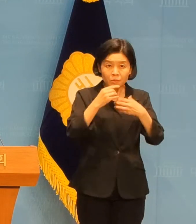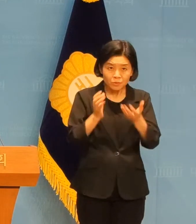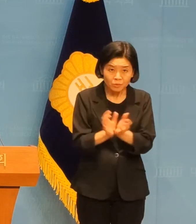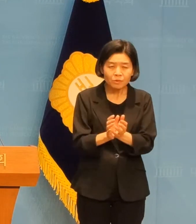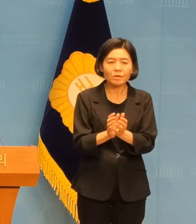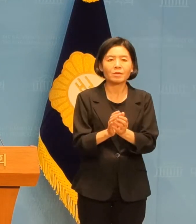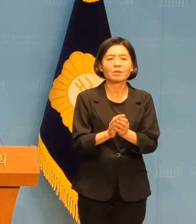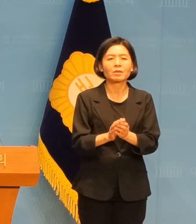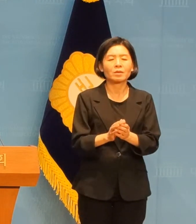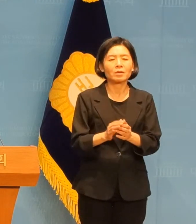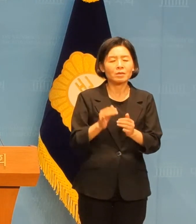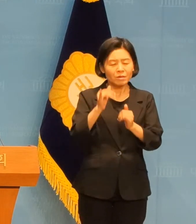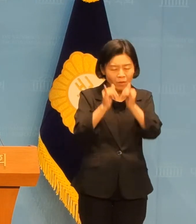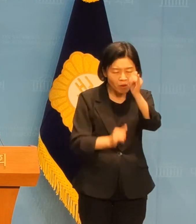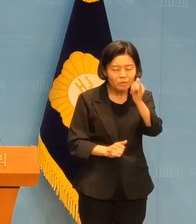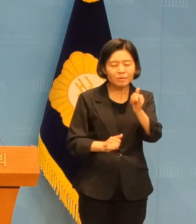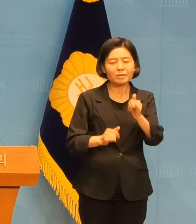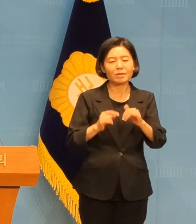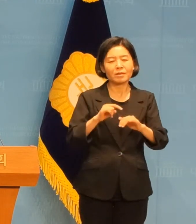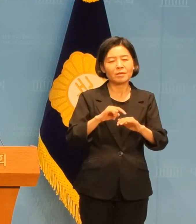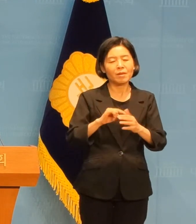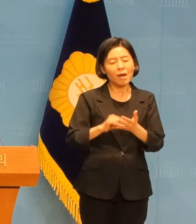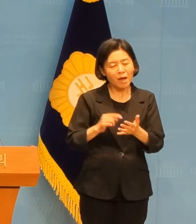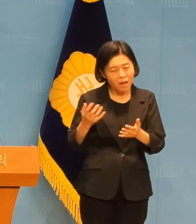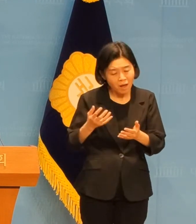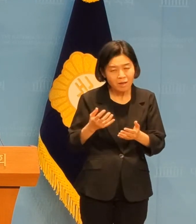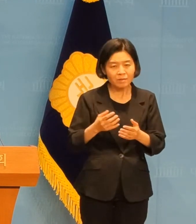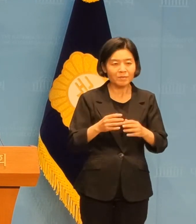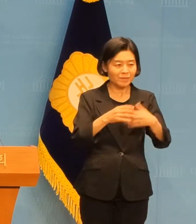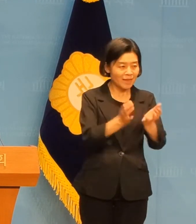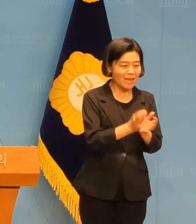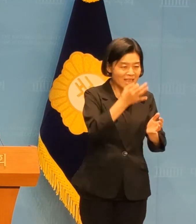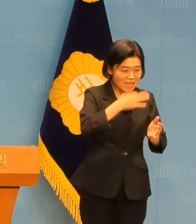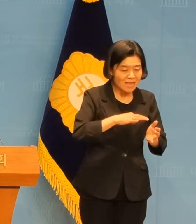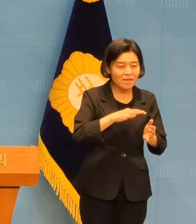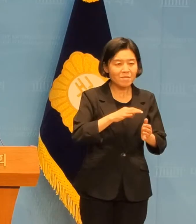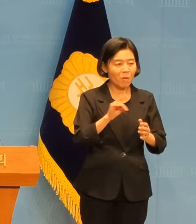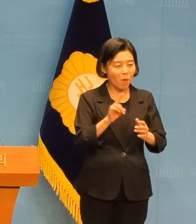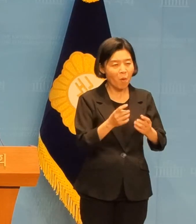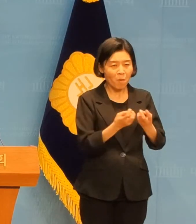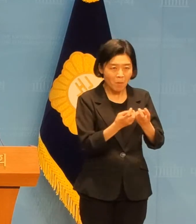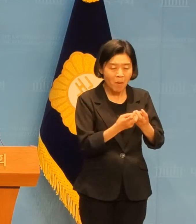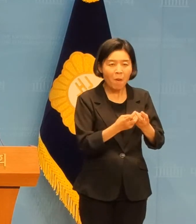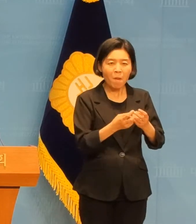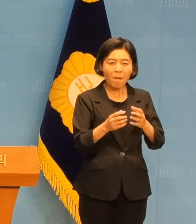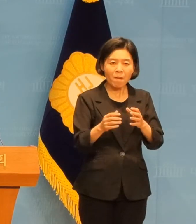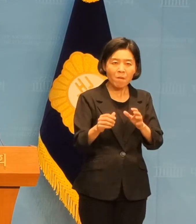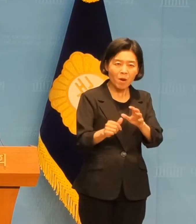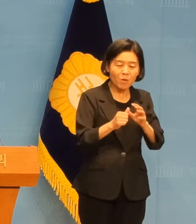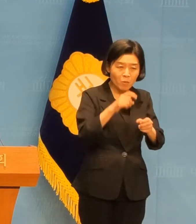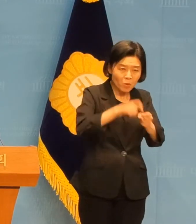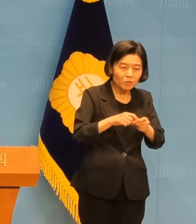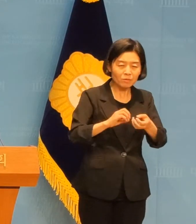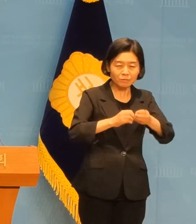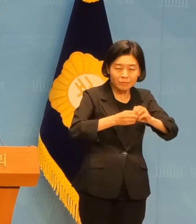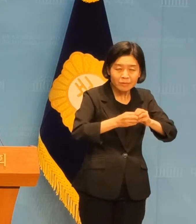더불어민주당은 우리의 아픈 역사를 당리당략에 따라 왜곡하며 국민들을